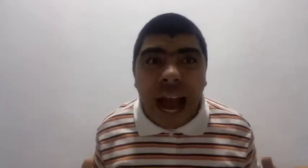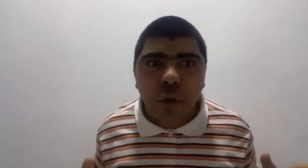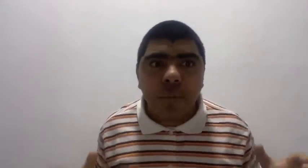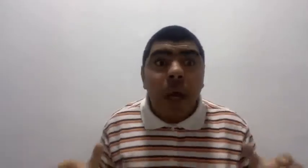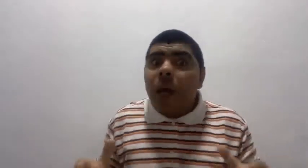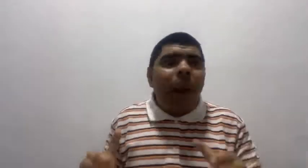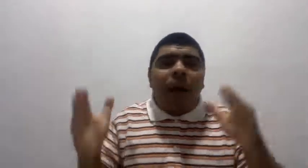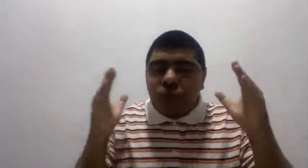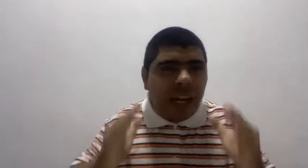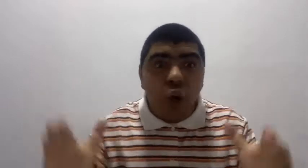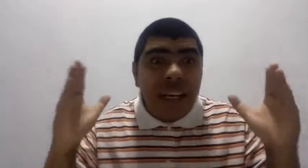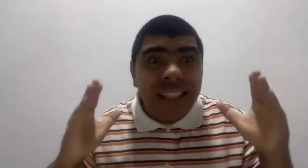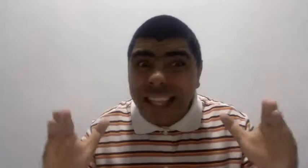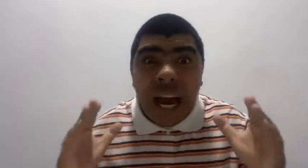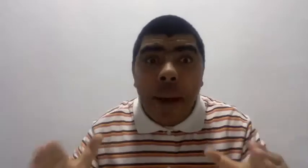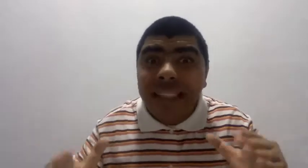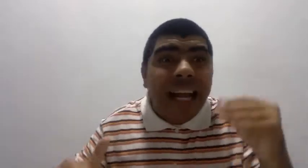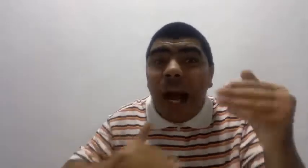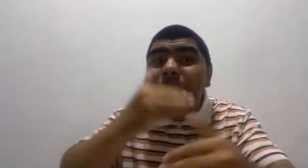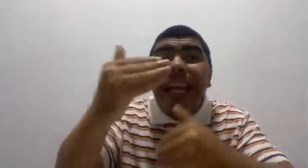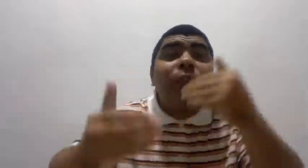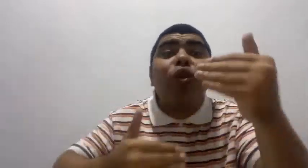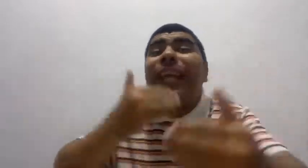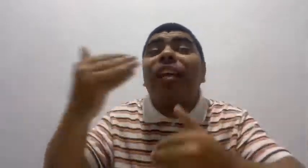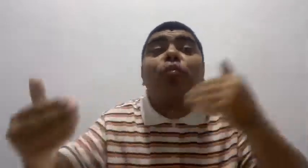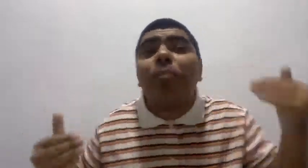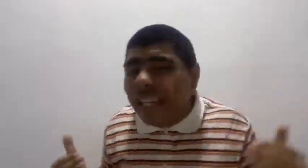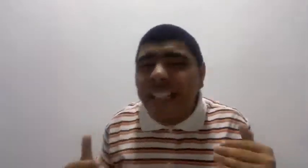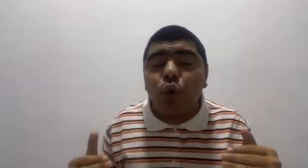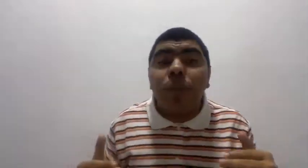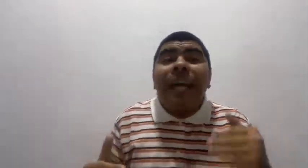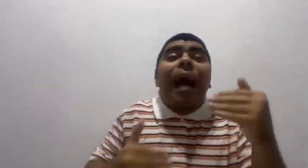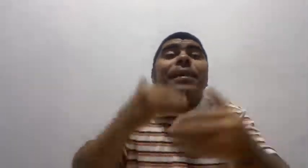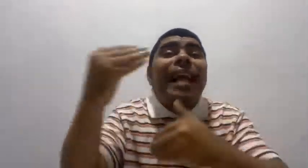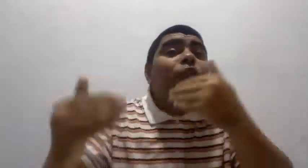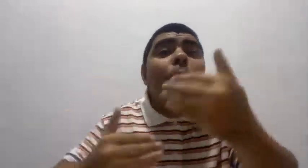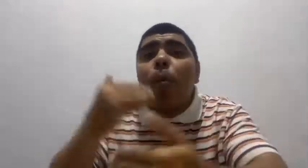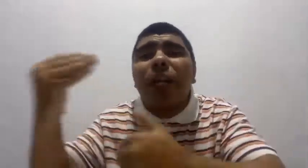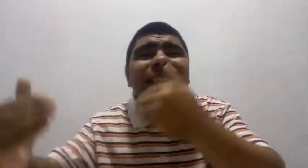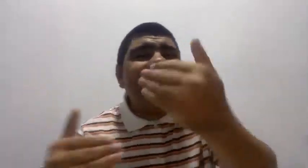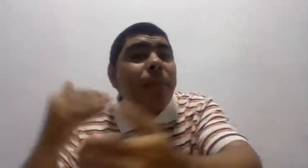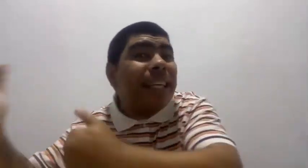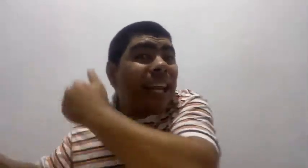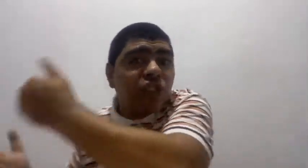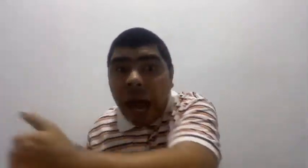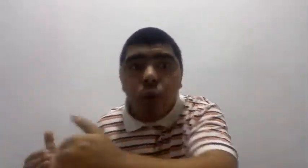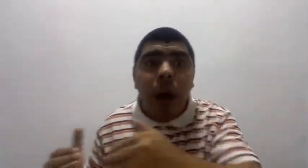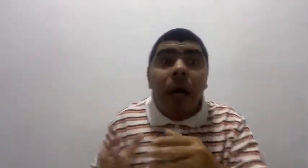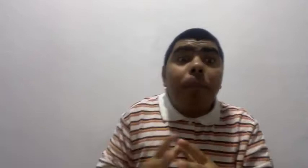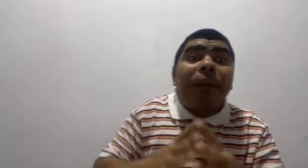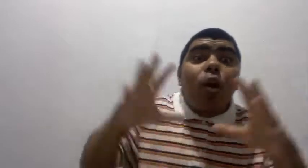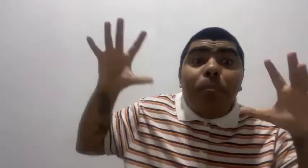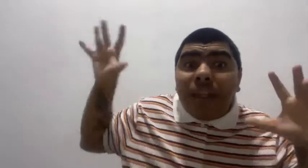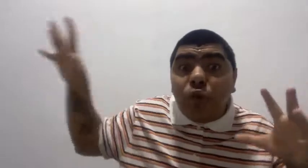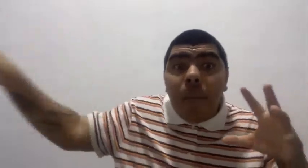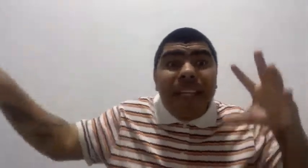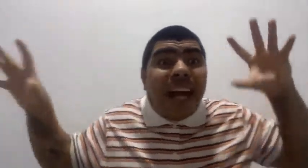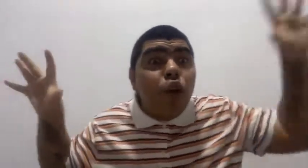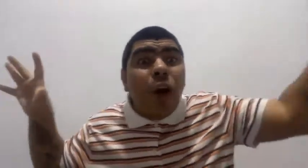enfocado. Salió de la barca caminando en el Espíritu, caminando por encima de las aguas. Pero empezó a mirar lo que